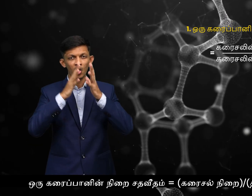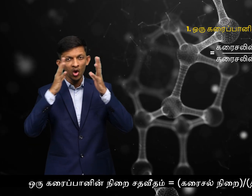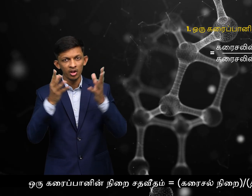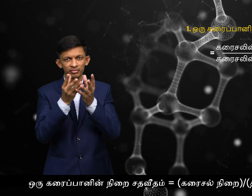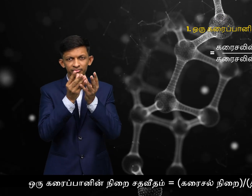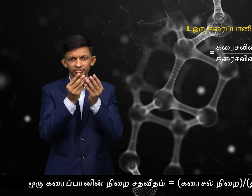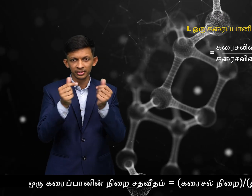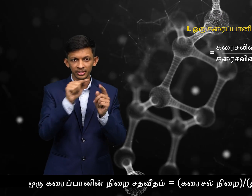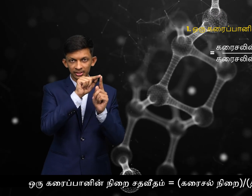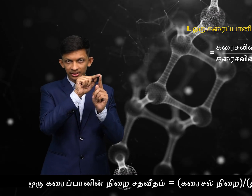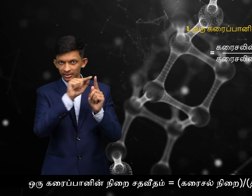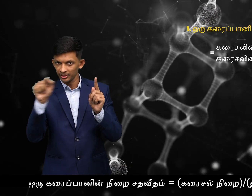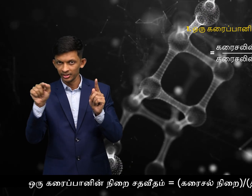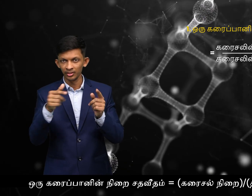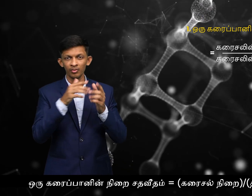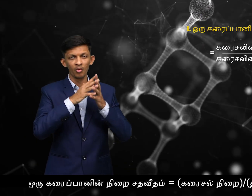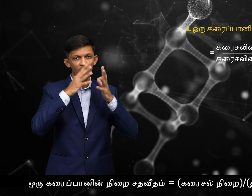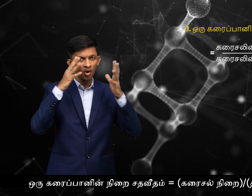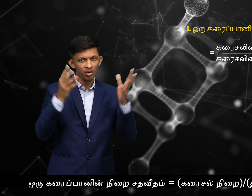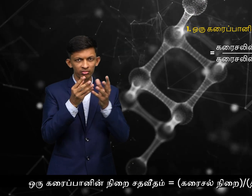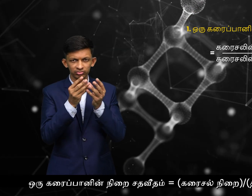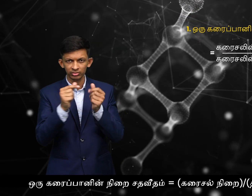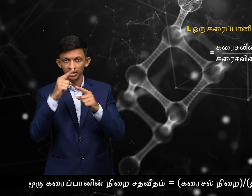நிறை பெருக்கல் 100.